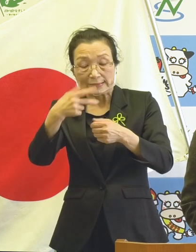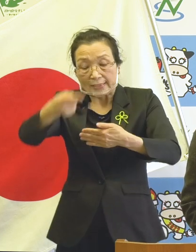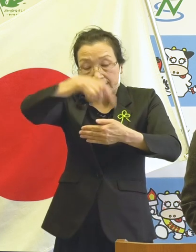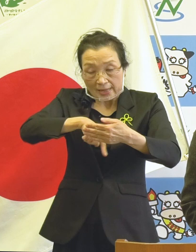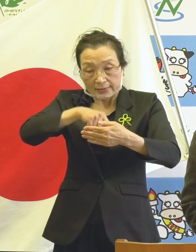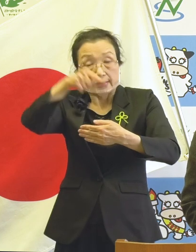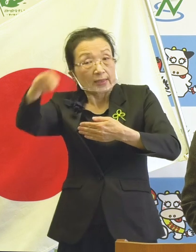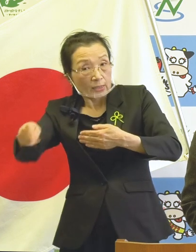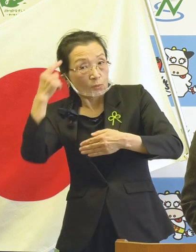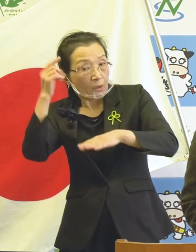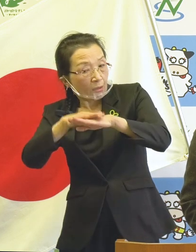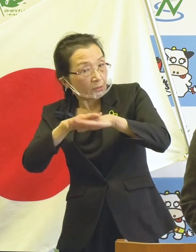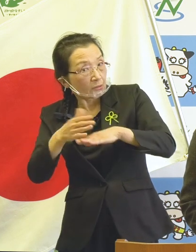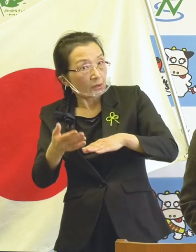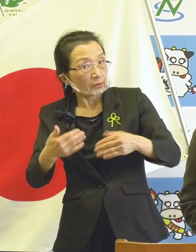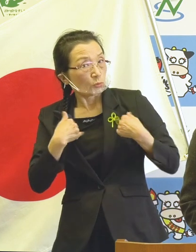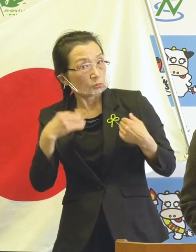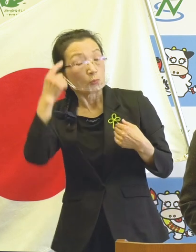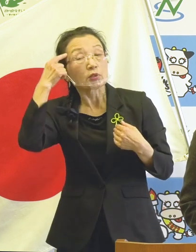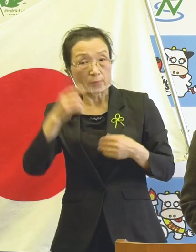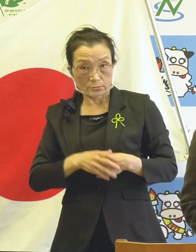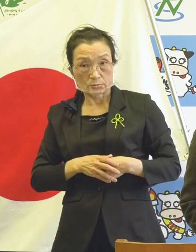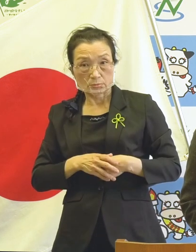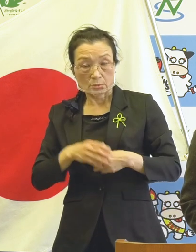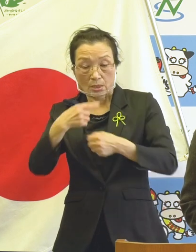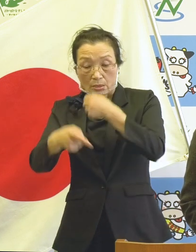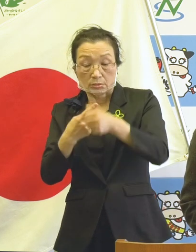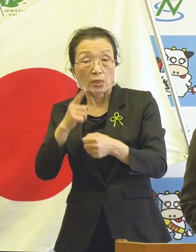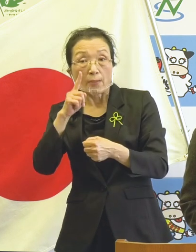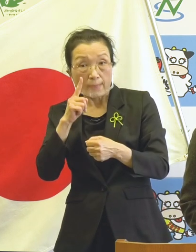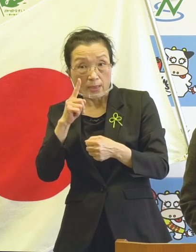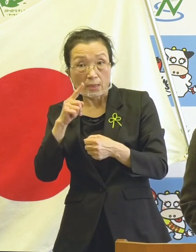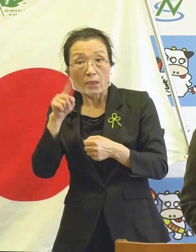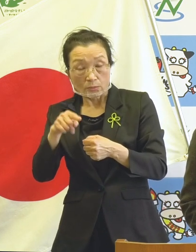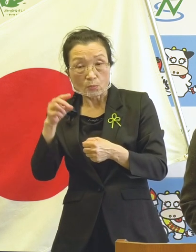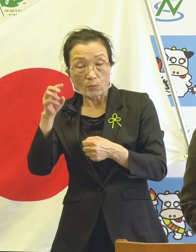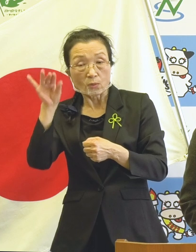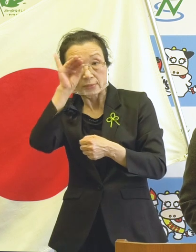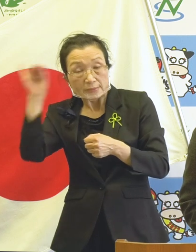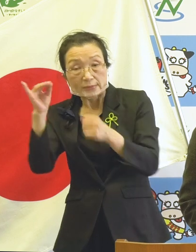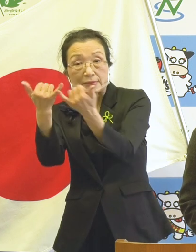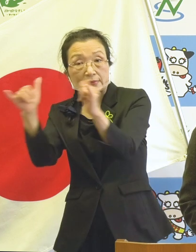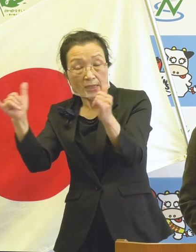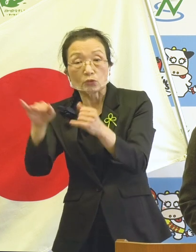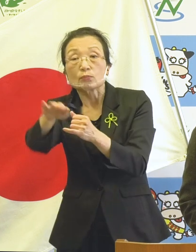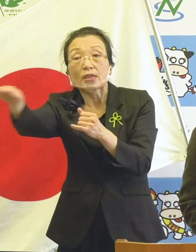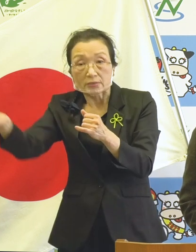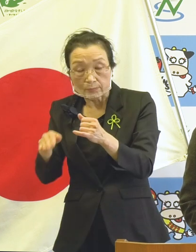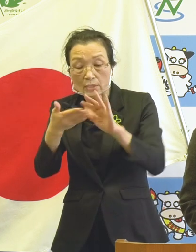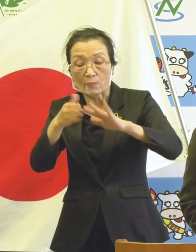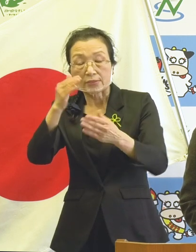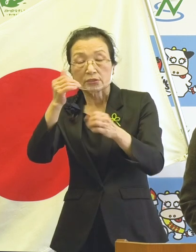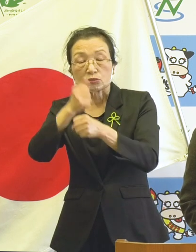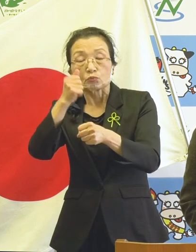必要であると考えております。就任の1年目は有識者の先生方、 まちづくりビジョン